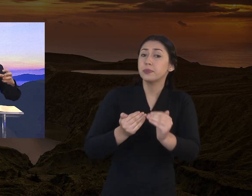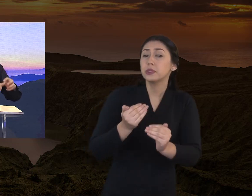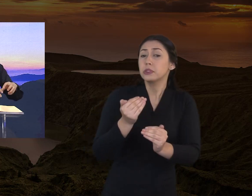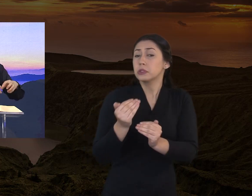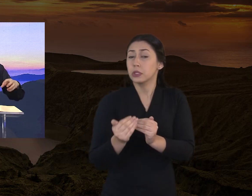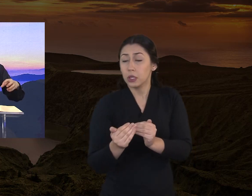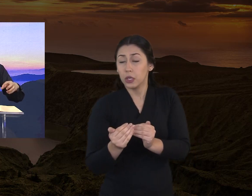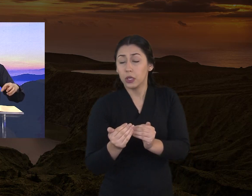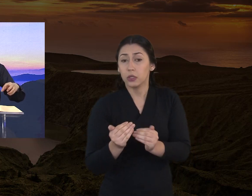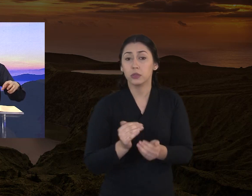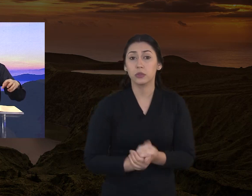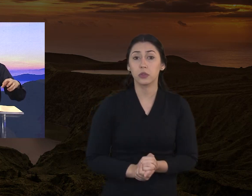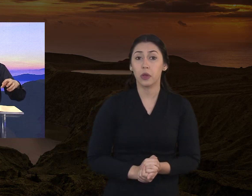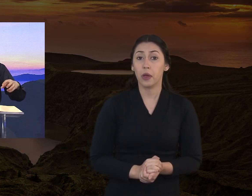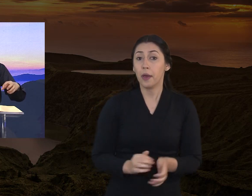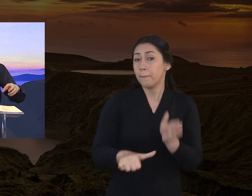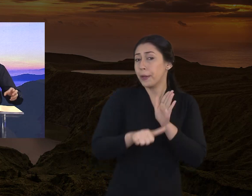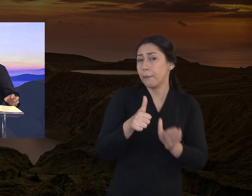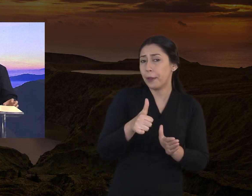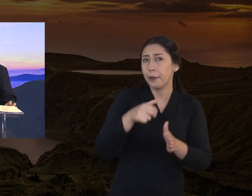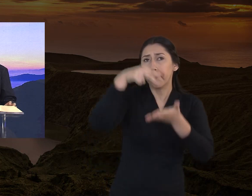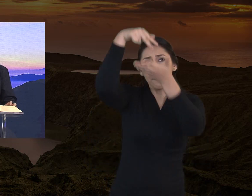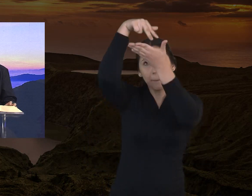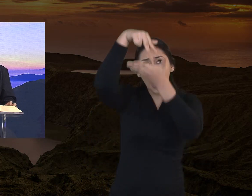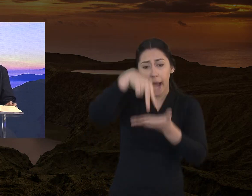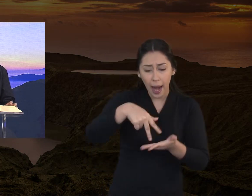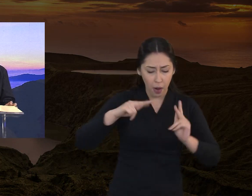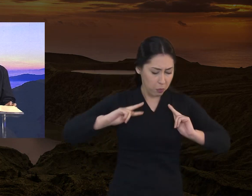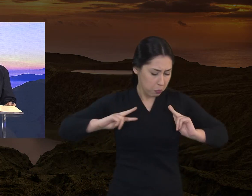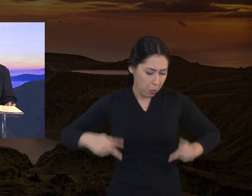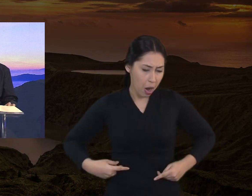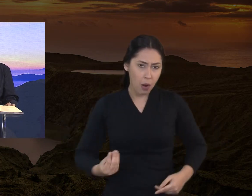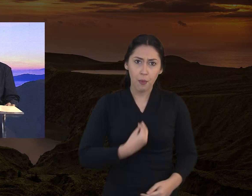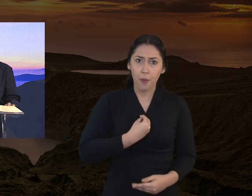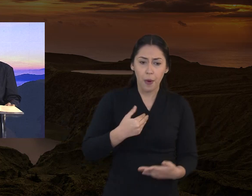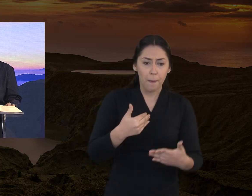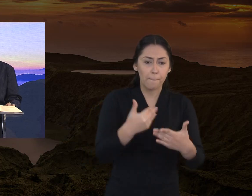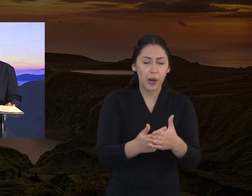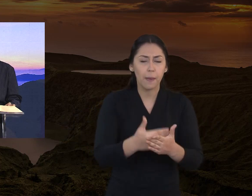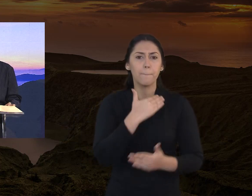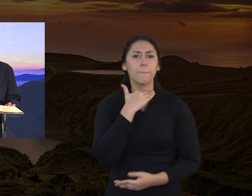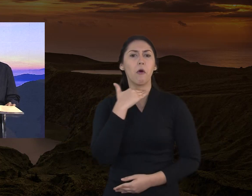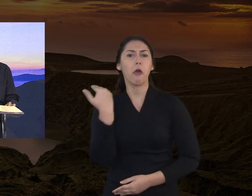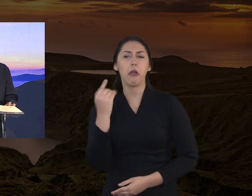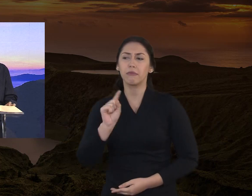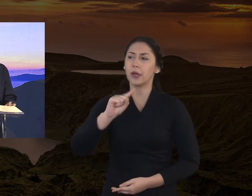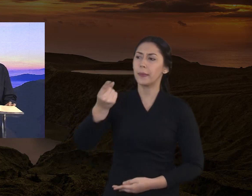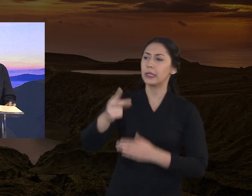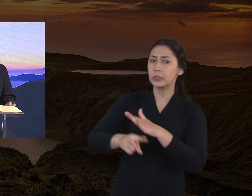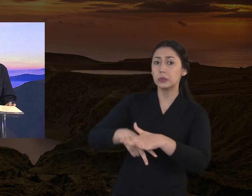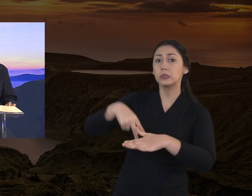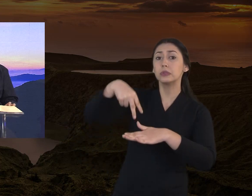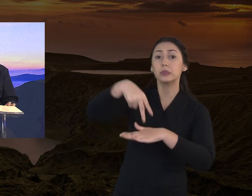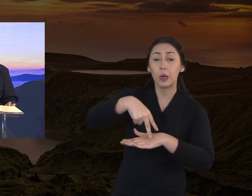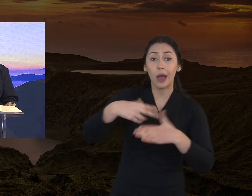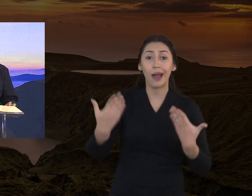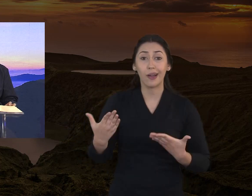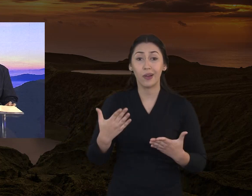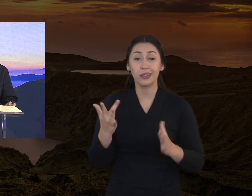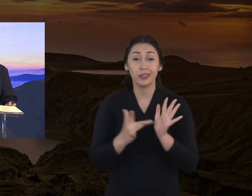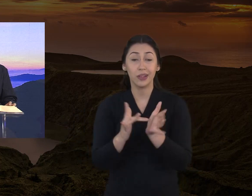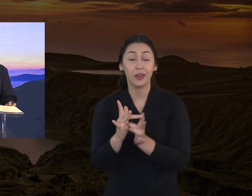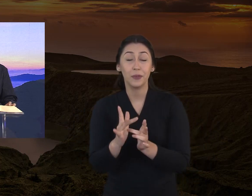a encarnação, viver humano, a sua morte redentora, a sua ressurreição, né? Ele se tornou filho primogênito de Deus, ele